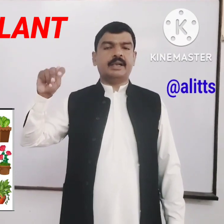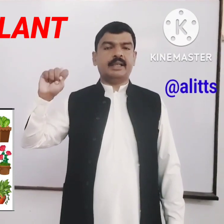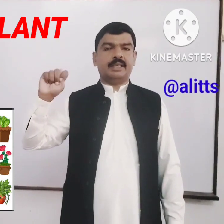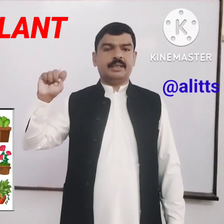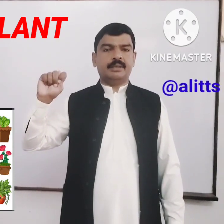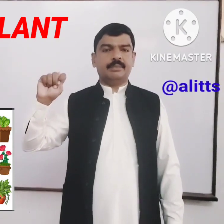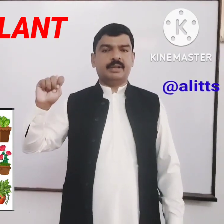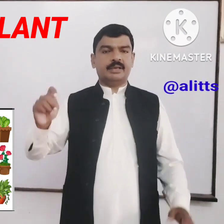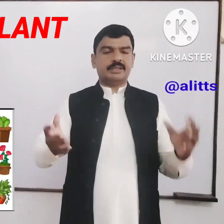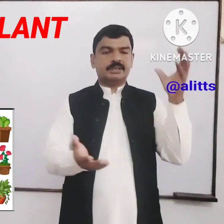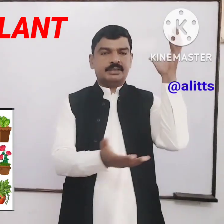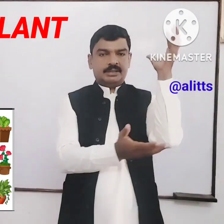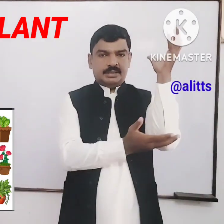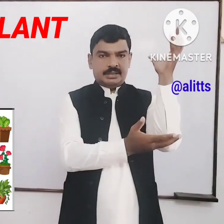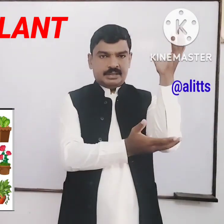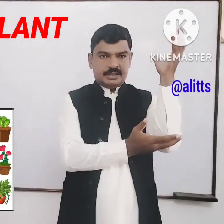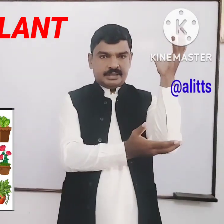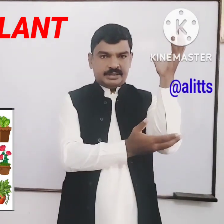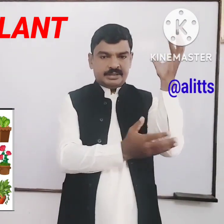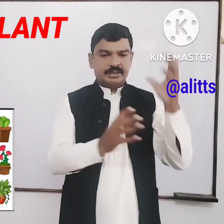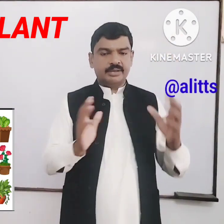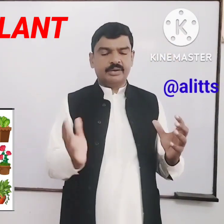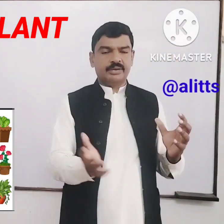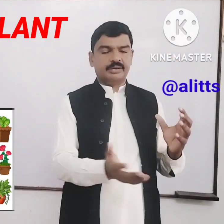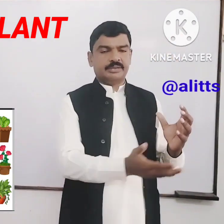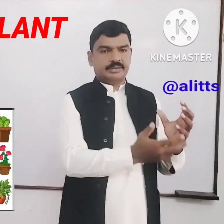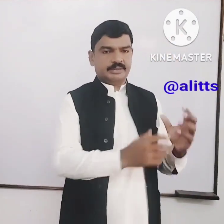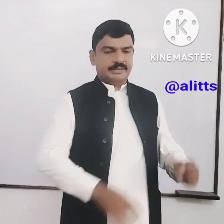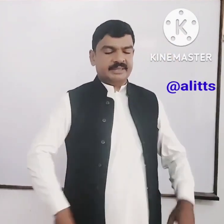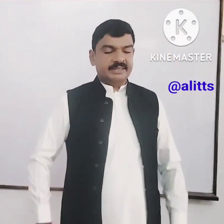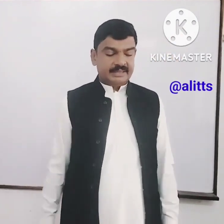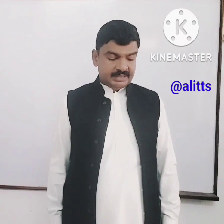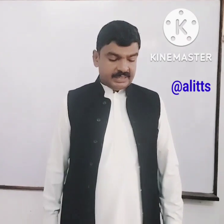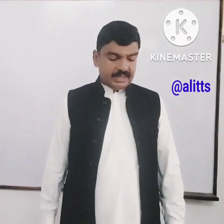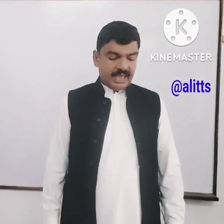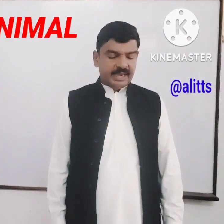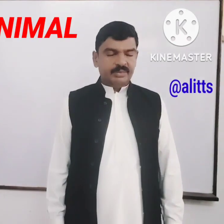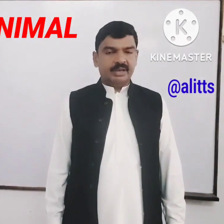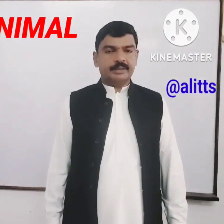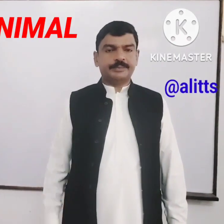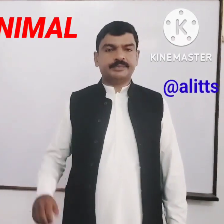PLANT प्लांट दरख्त। और एनिमल